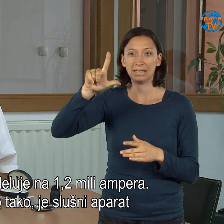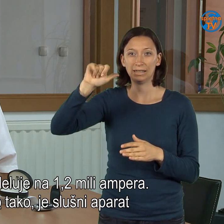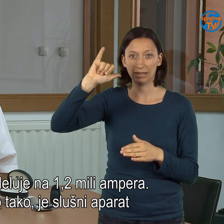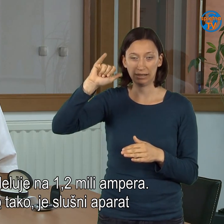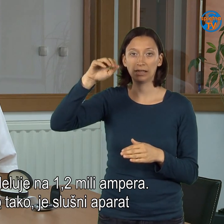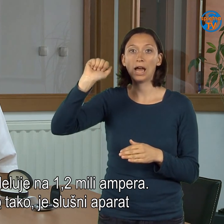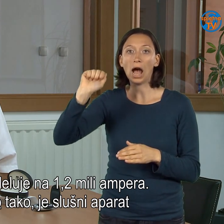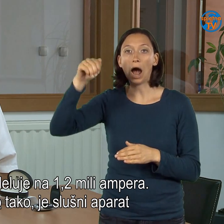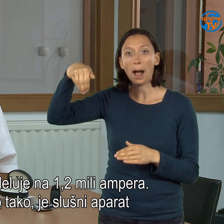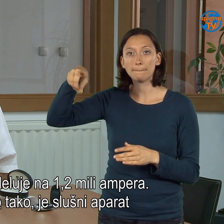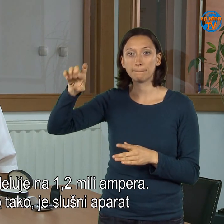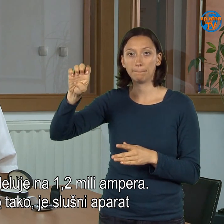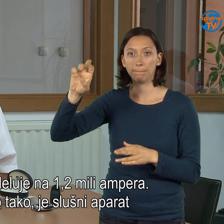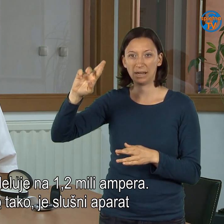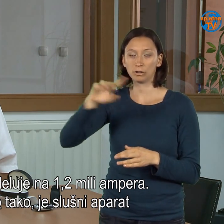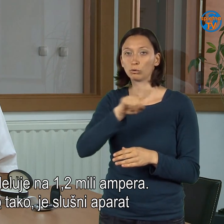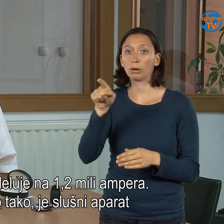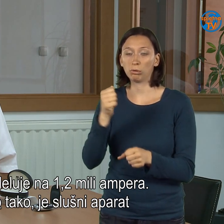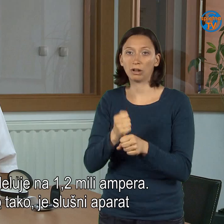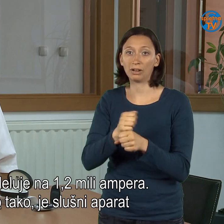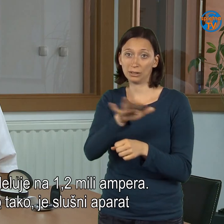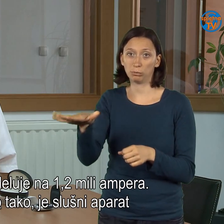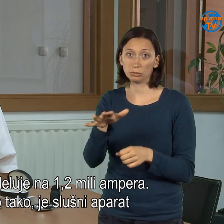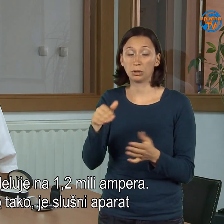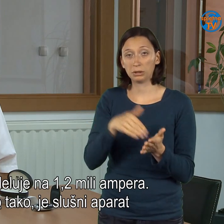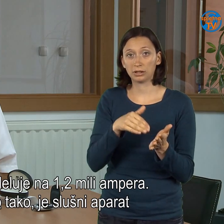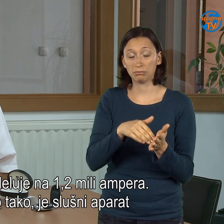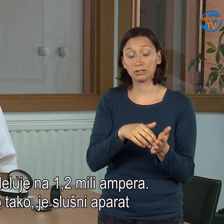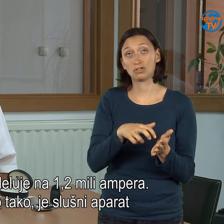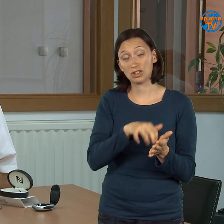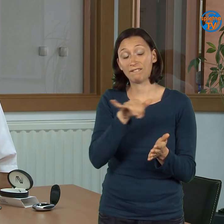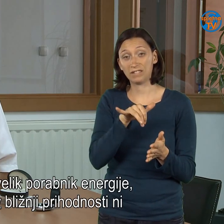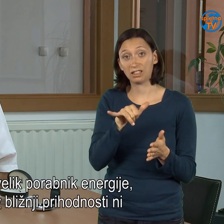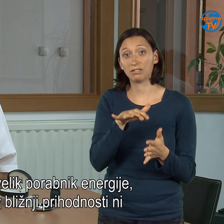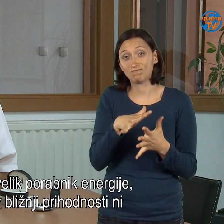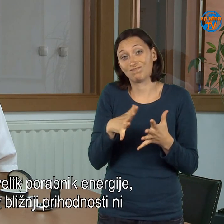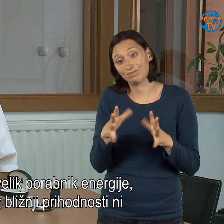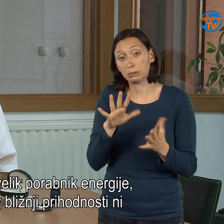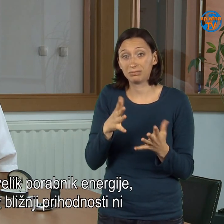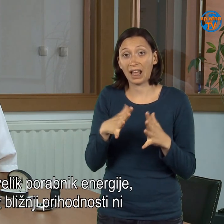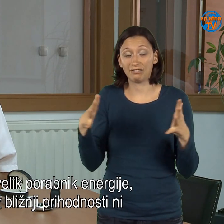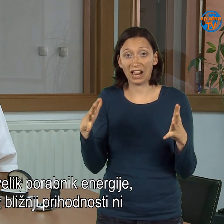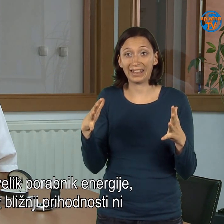bo elektronika delovala na tem področju, bo še vedno potrebno relativno